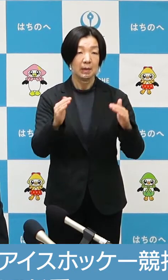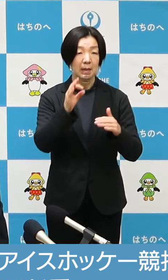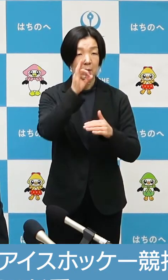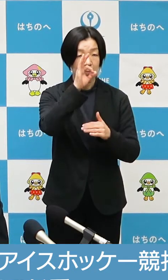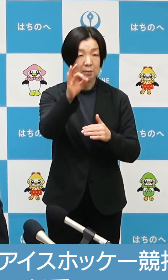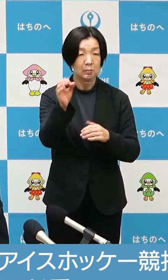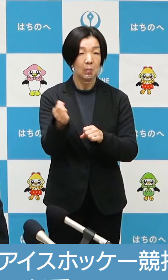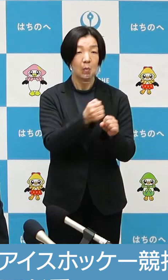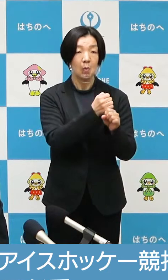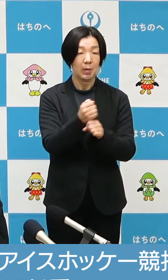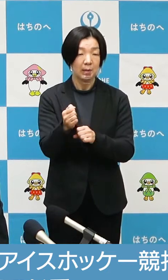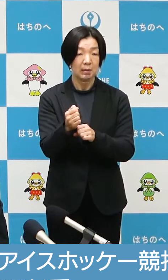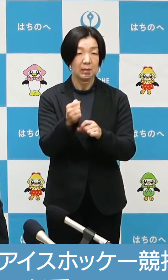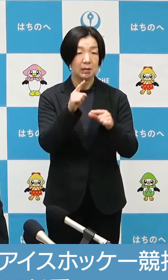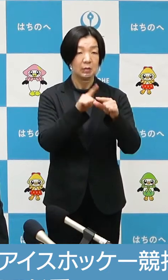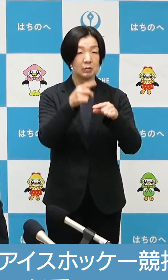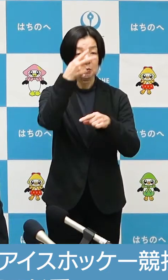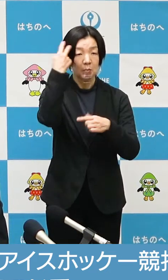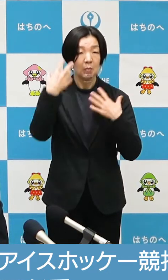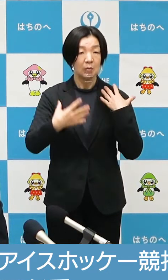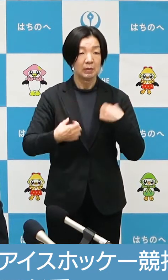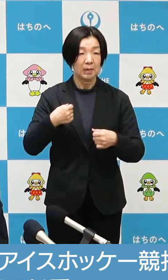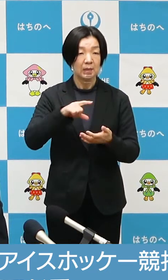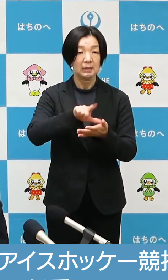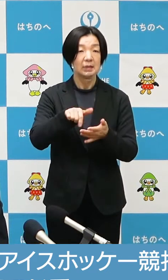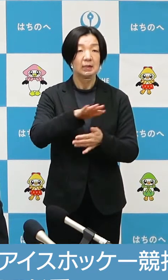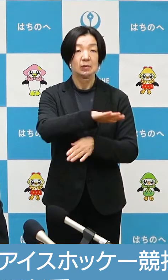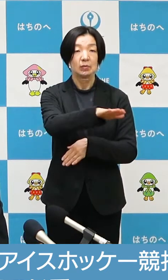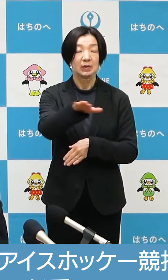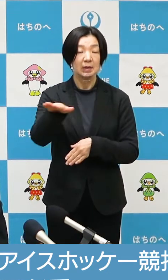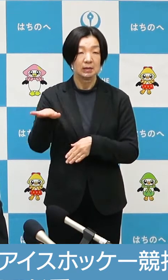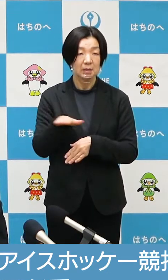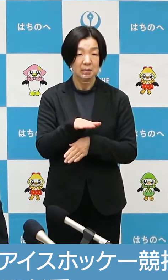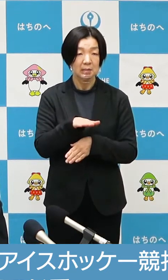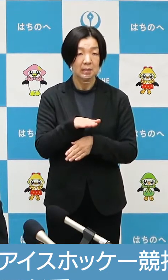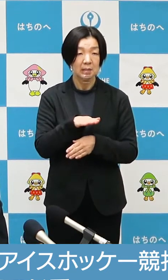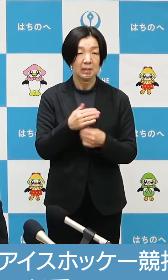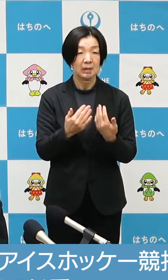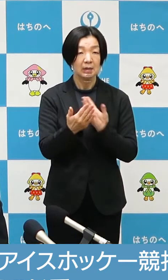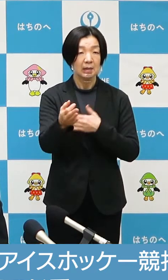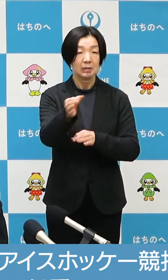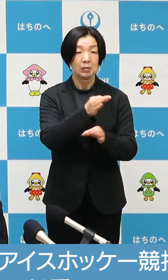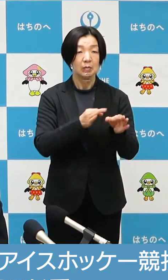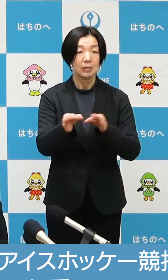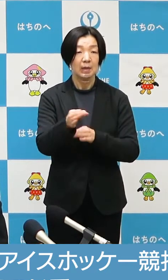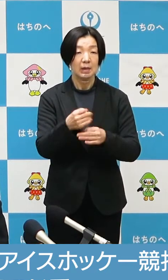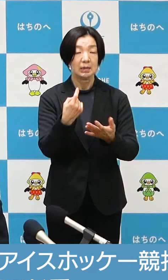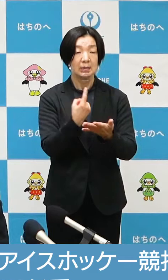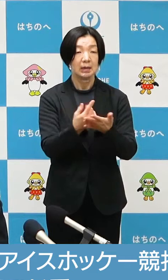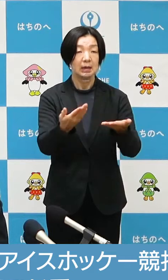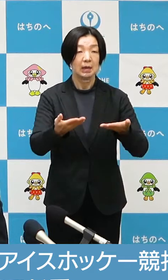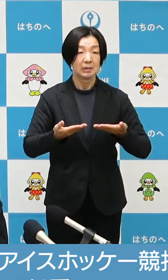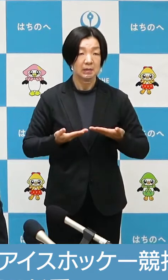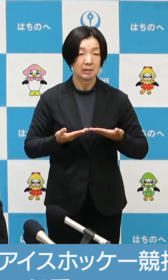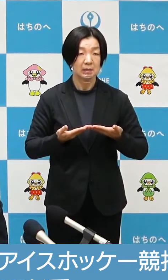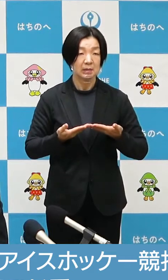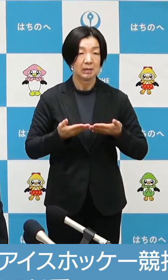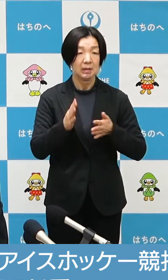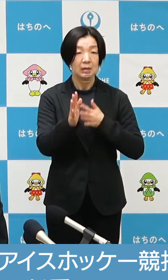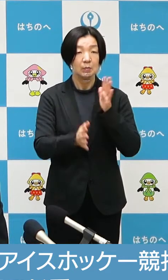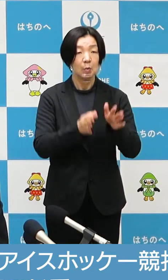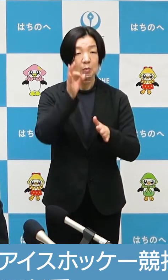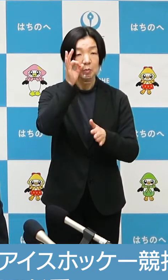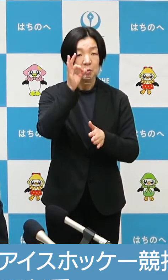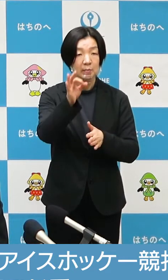感染応援中高生や地域の皆様に大会運営にご参加いただくなどスポーツを